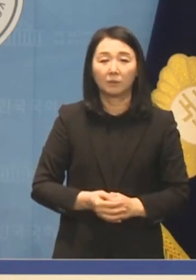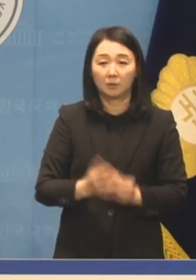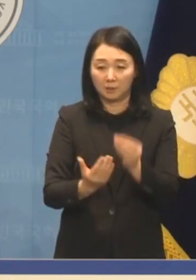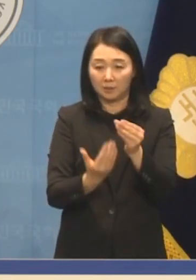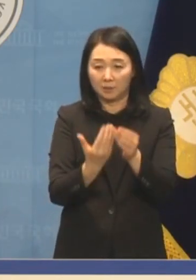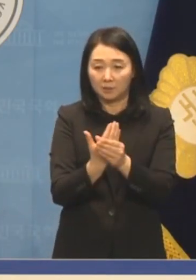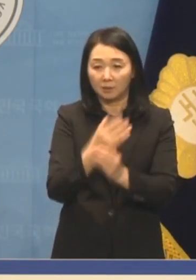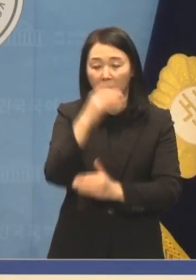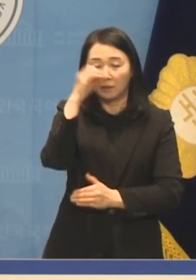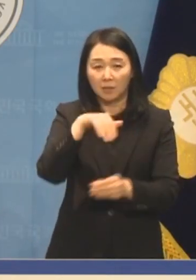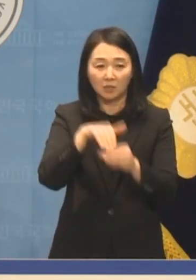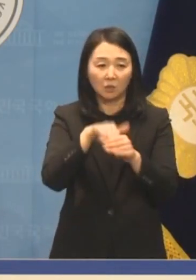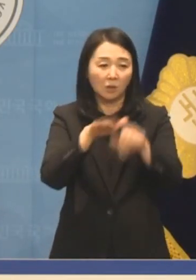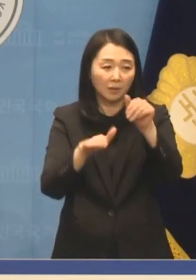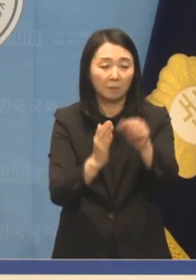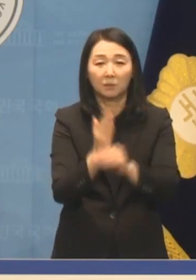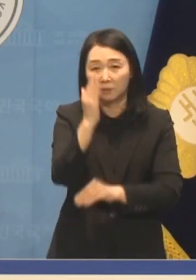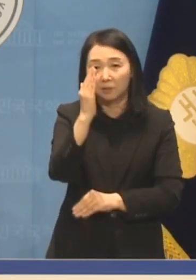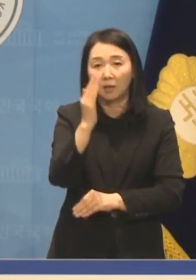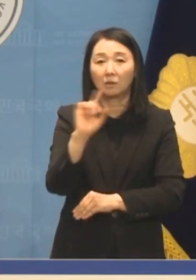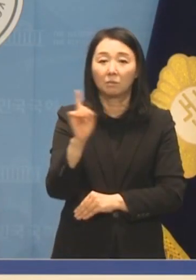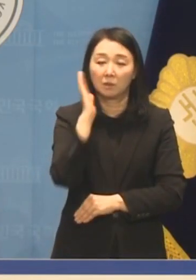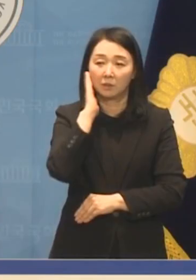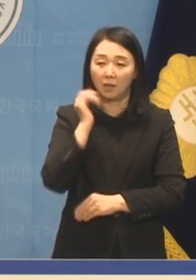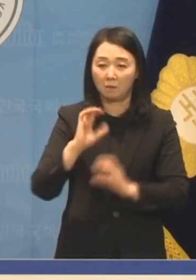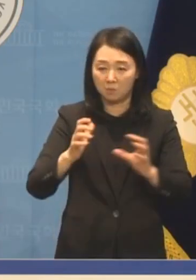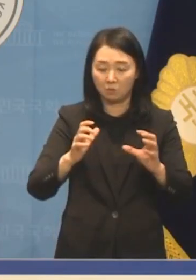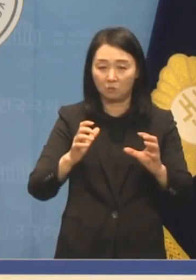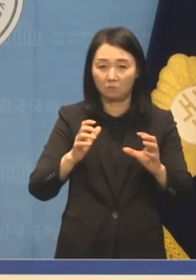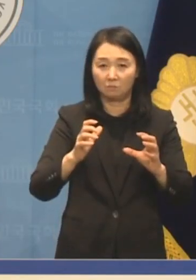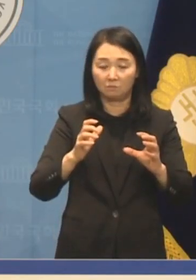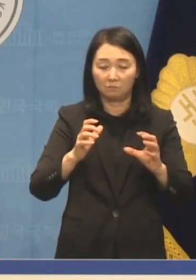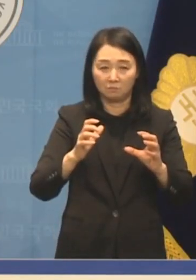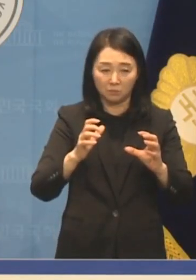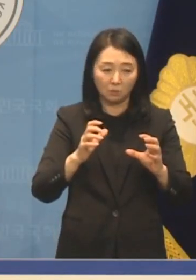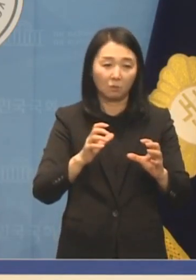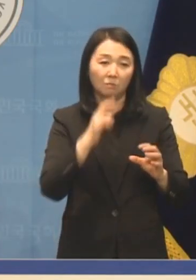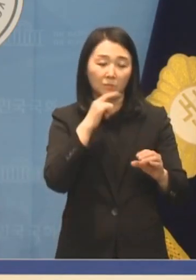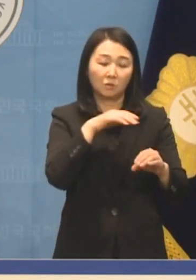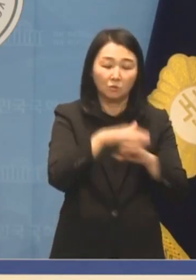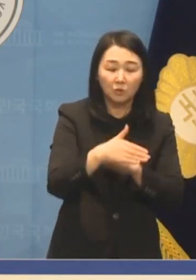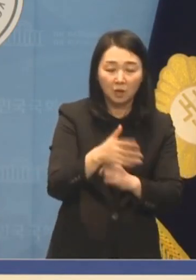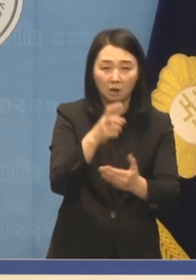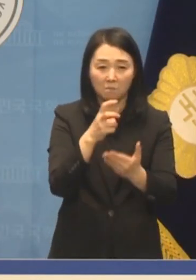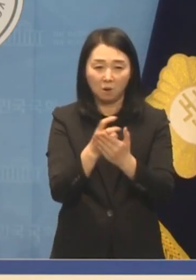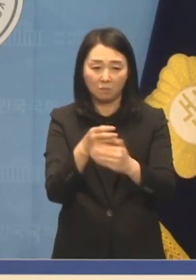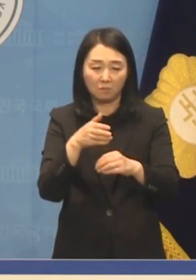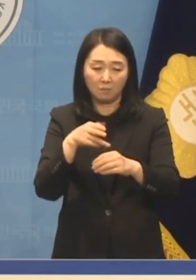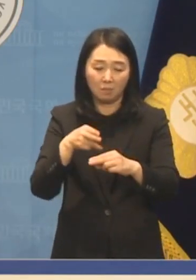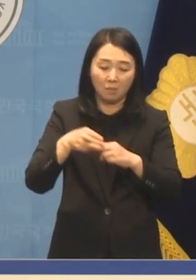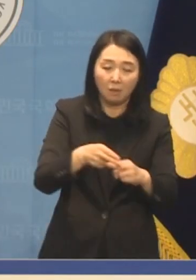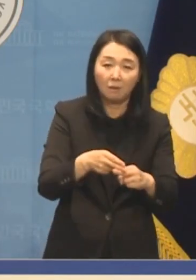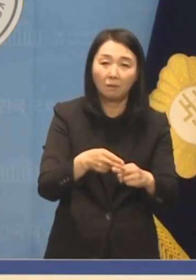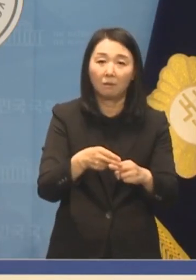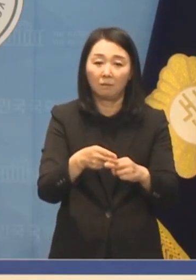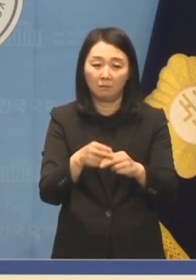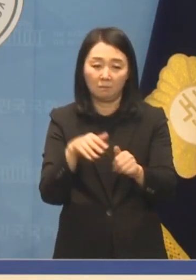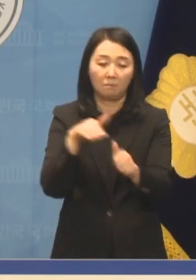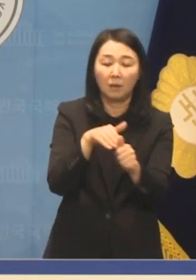사건은 단순한 선거 개입을 넘어 대한민국의 민주주의와 법치주의를 훼손하는 국정농단 사건입니다.